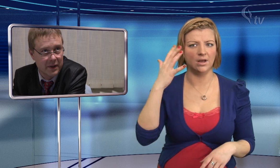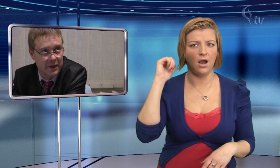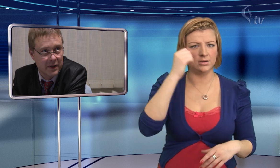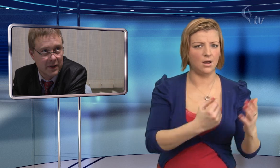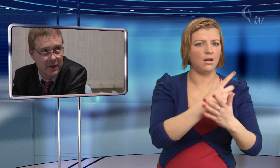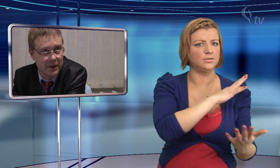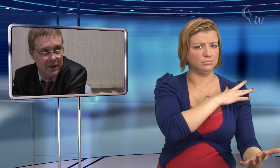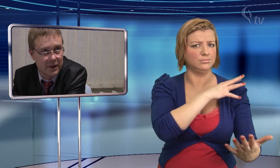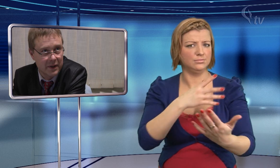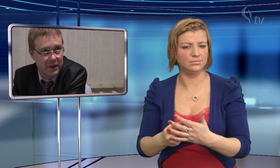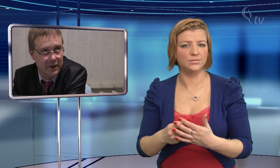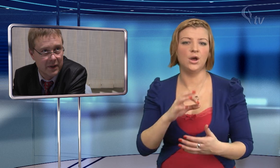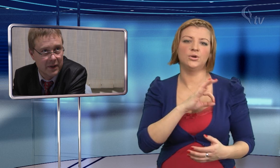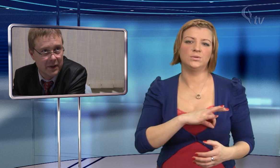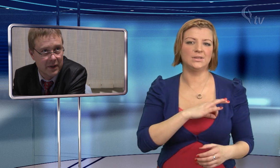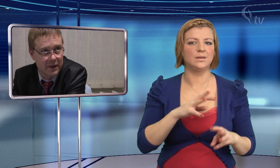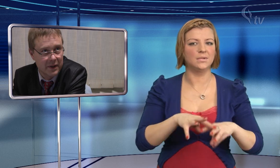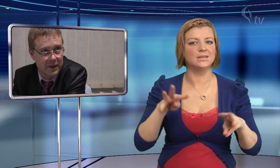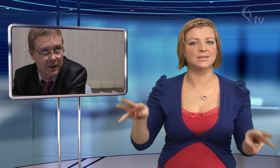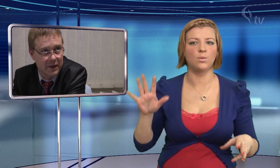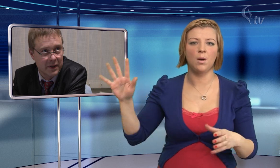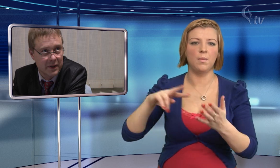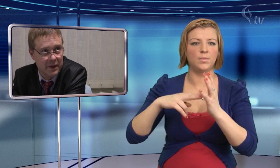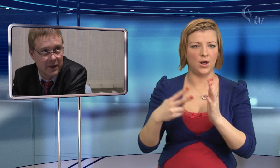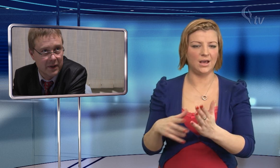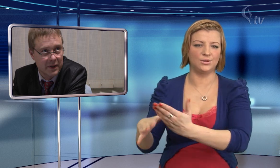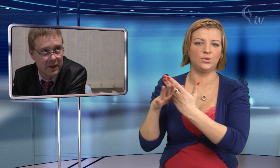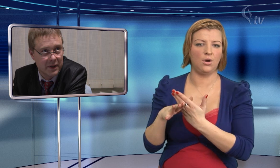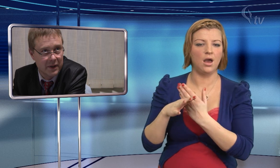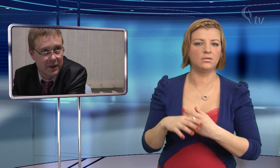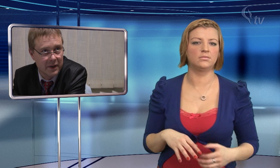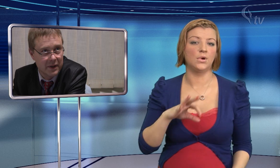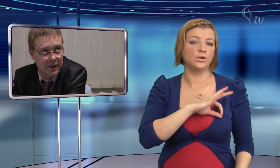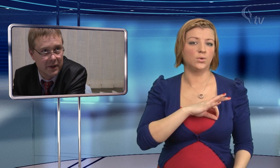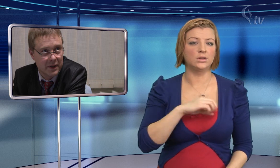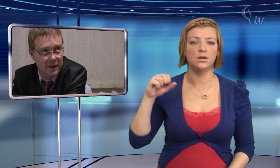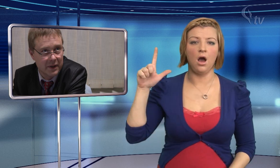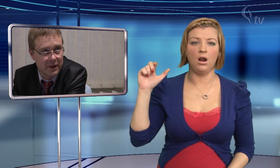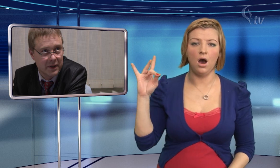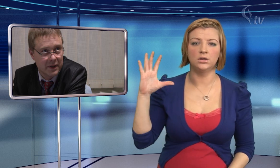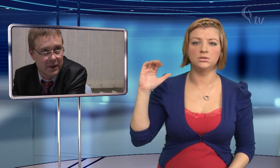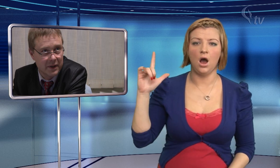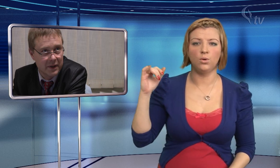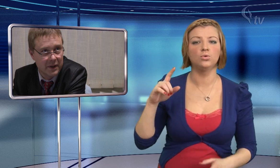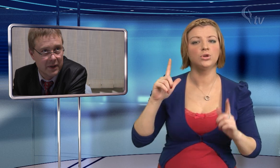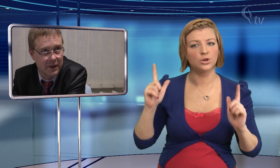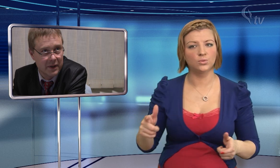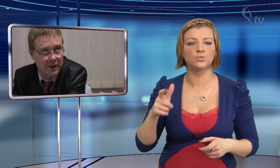2005. aastast tänaseni Justiitsministeeriumi projektide toel. Jurist Alar Salu nõustus vastama